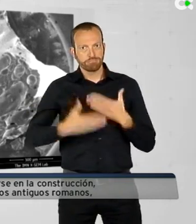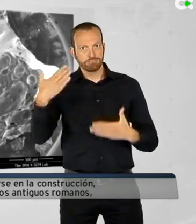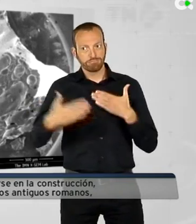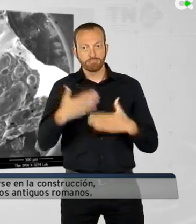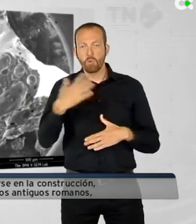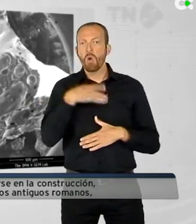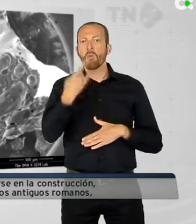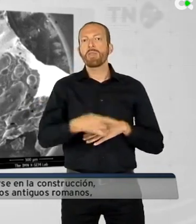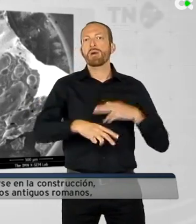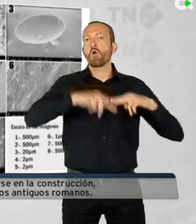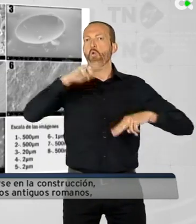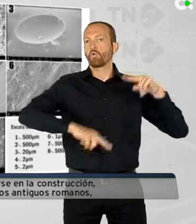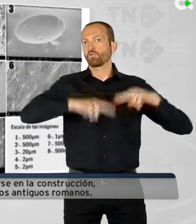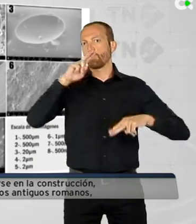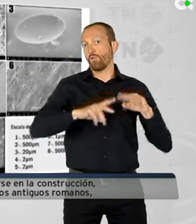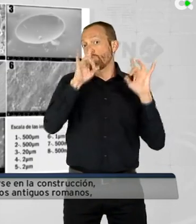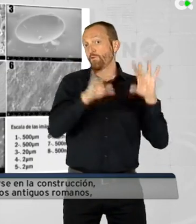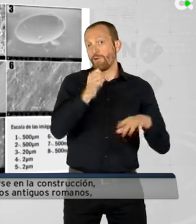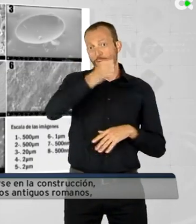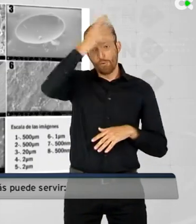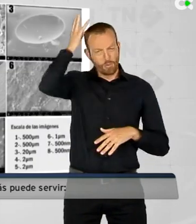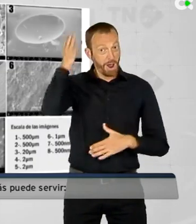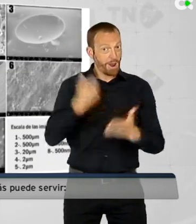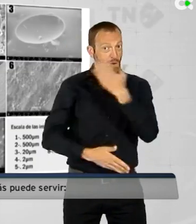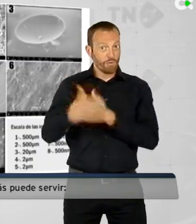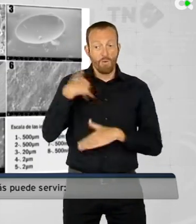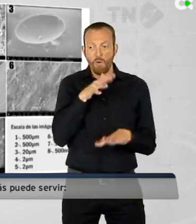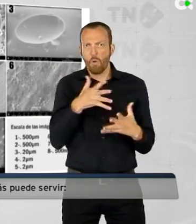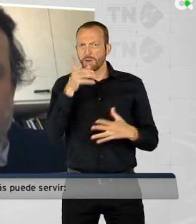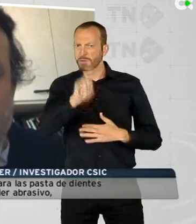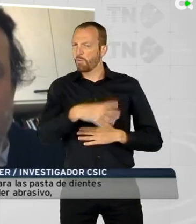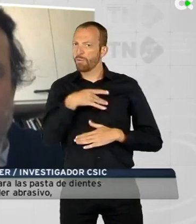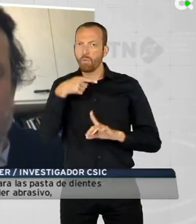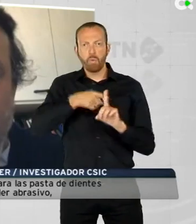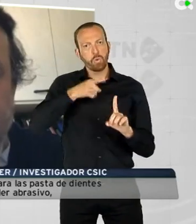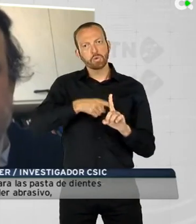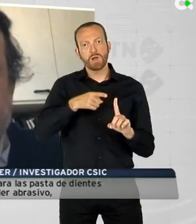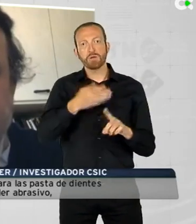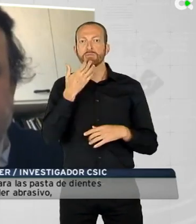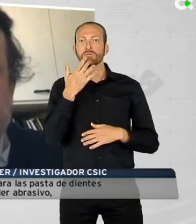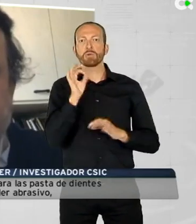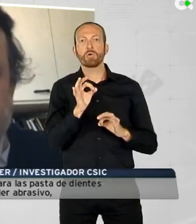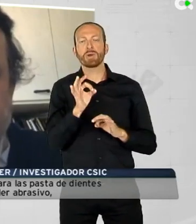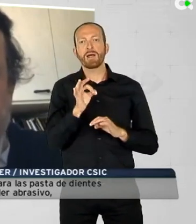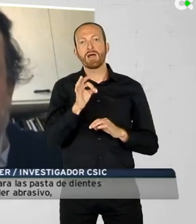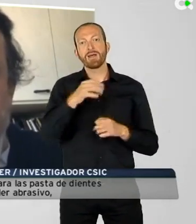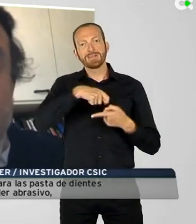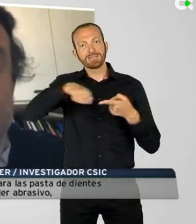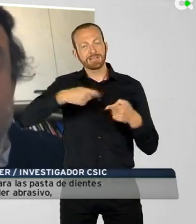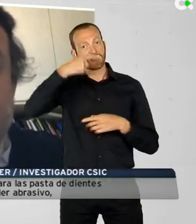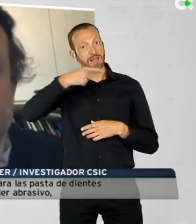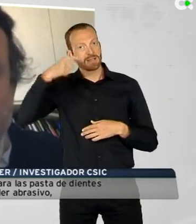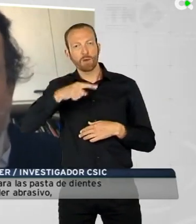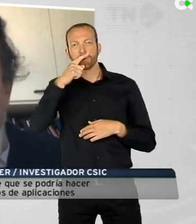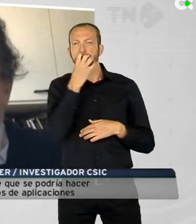además de usarse en la construcción como ya hicieran los antiguos romanos, ahora además puede servir como componente para las pastas de dientes, por el